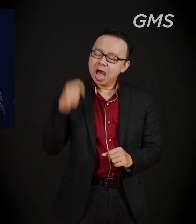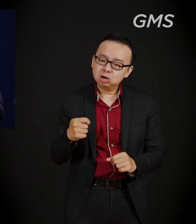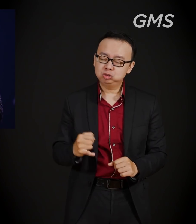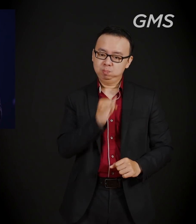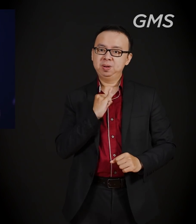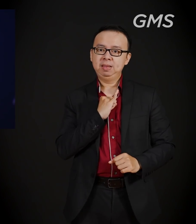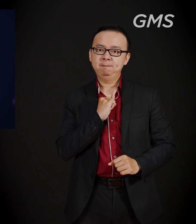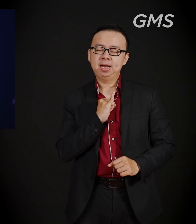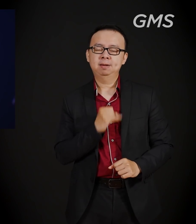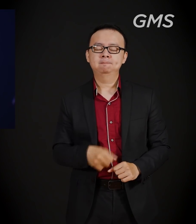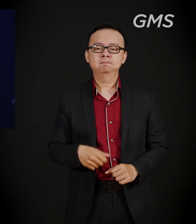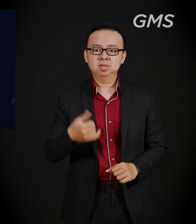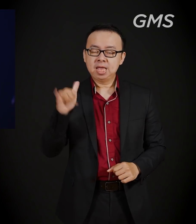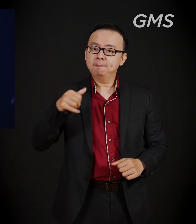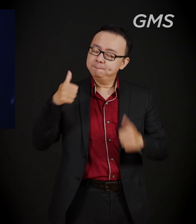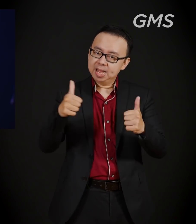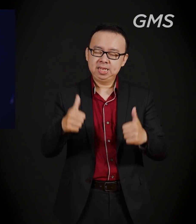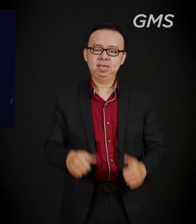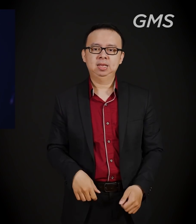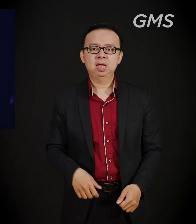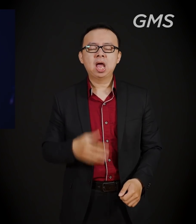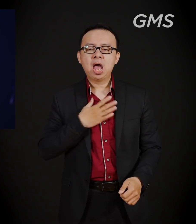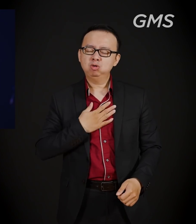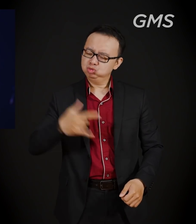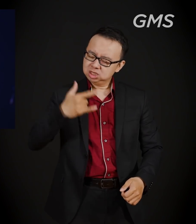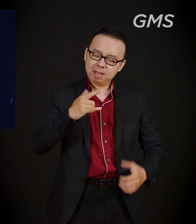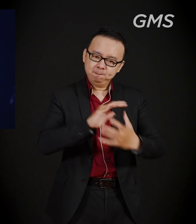pokoknya aku percaya. Amin. Ibu,